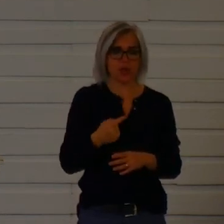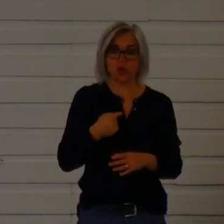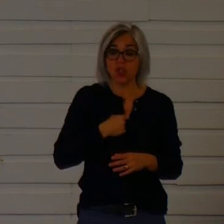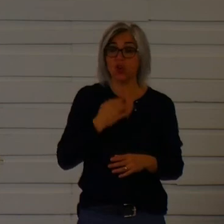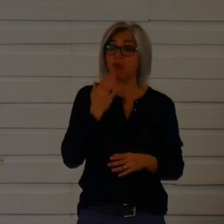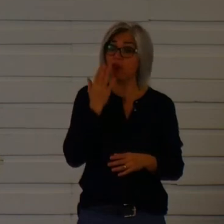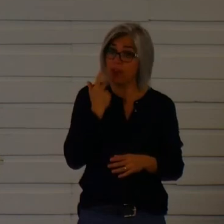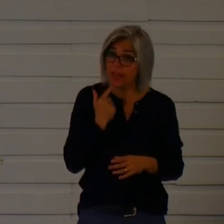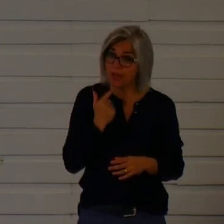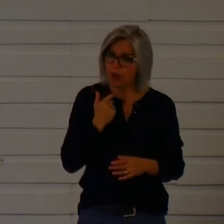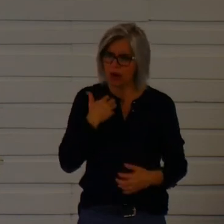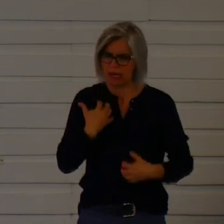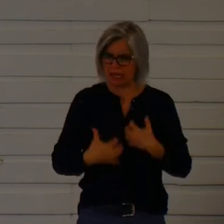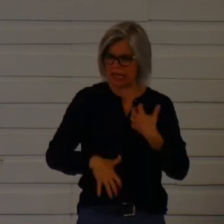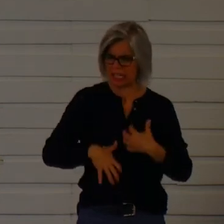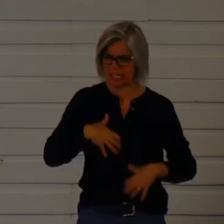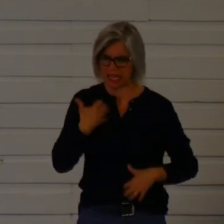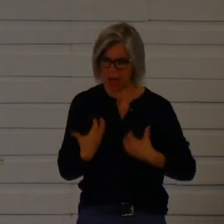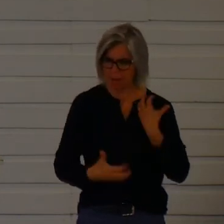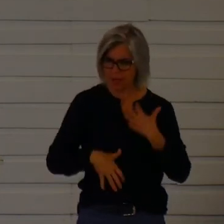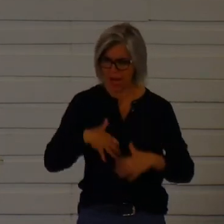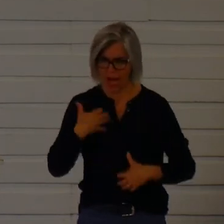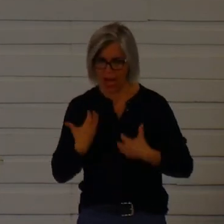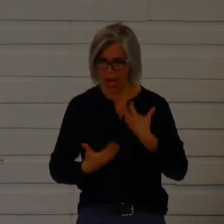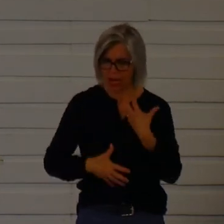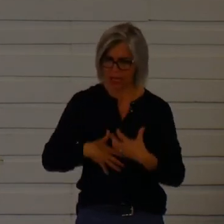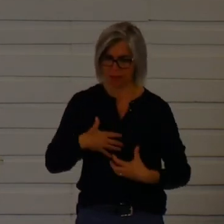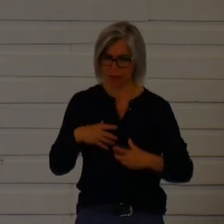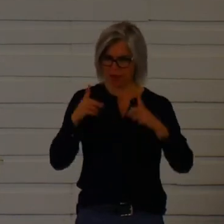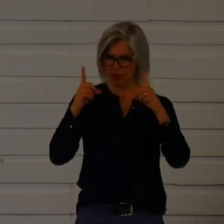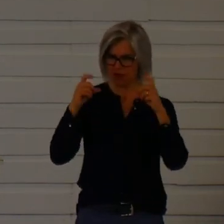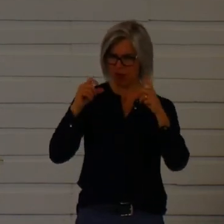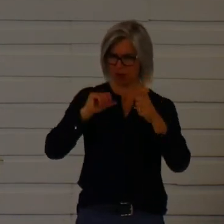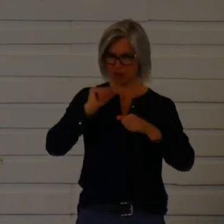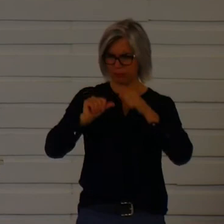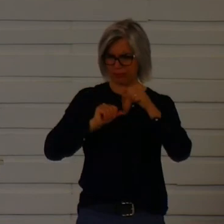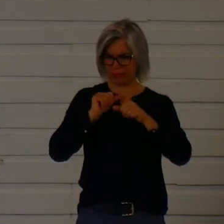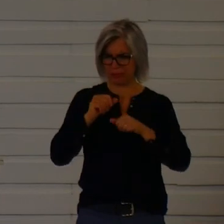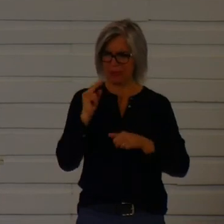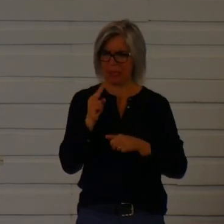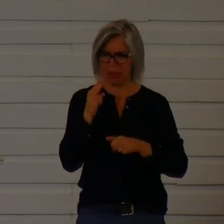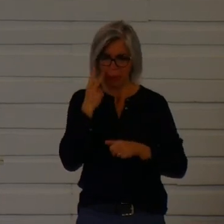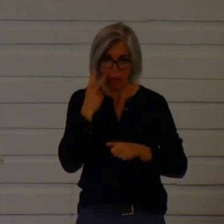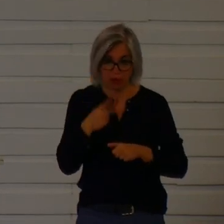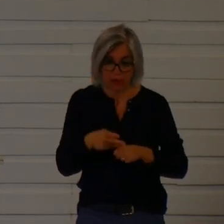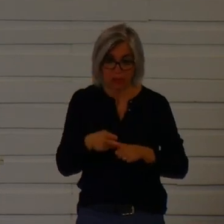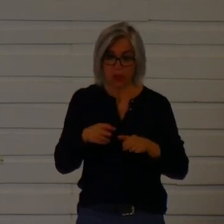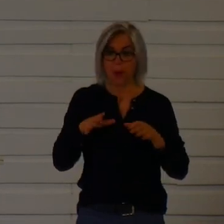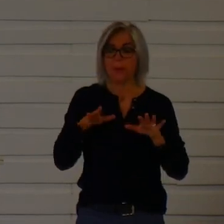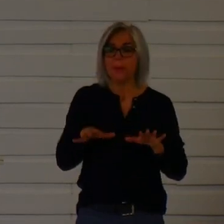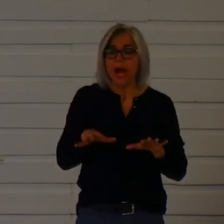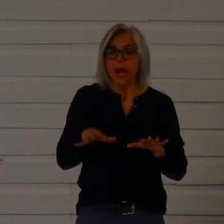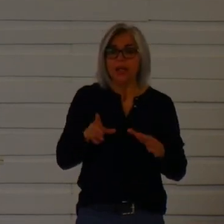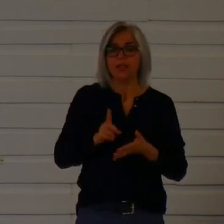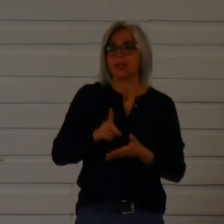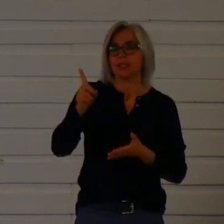no? A volte viene questa cosa che vogliamo, ma se il Signore ha fatto un'opera nella nostra vita e vive in noi, noi